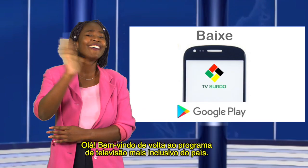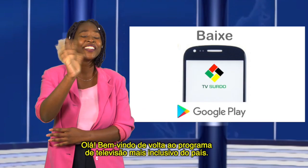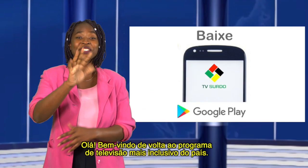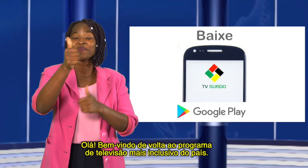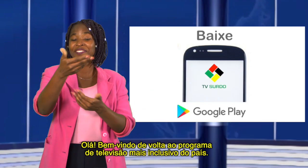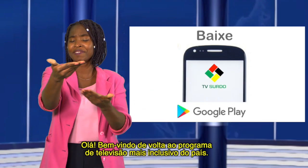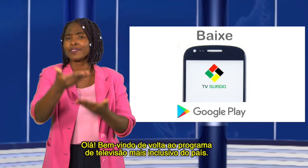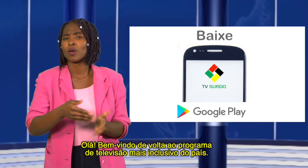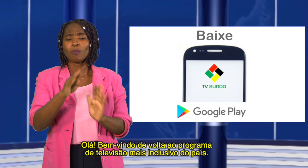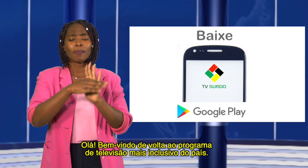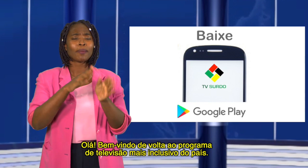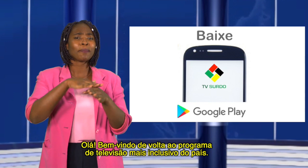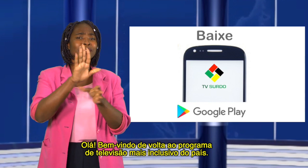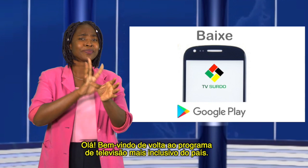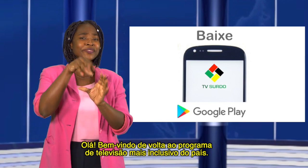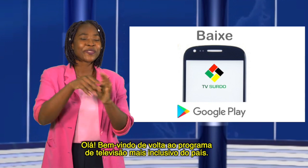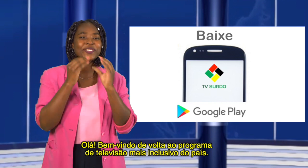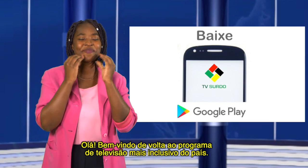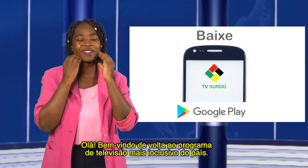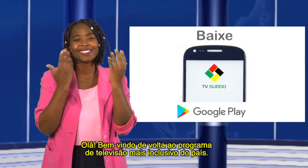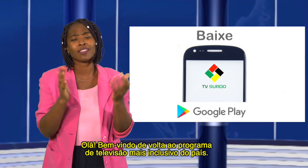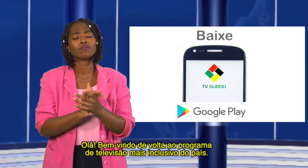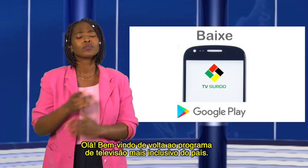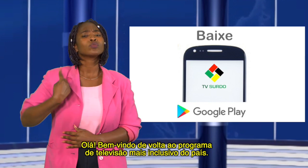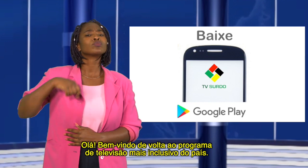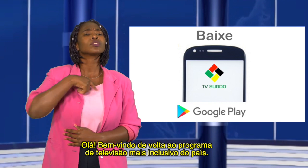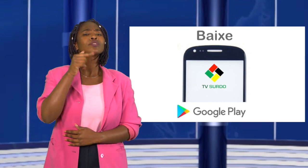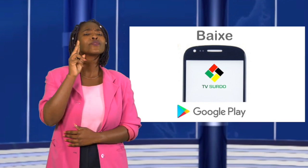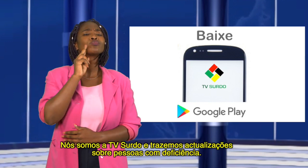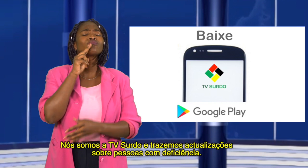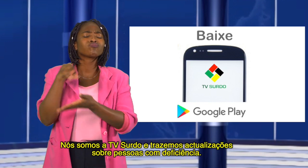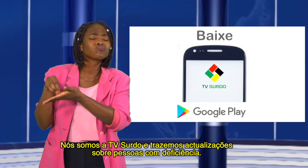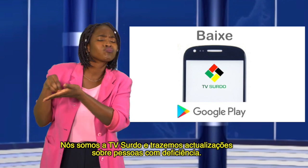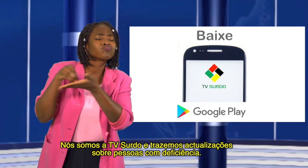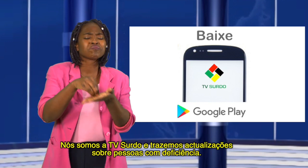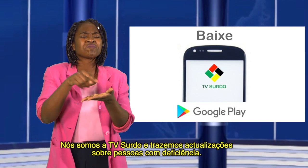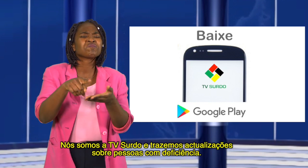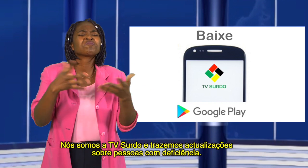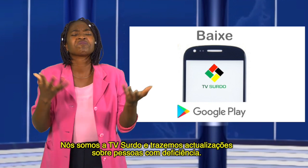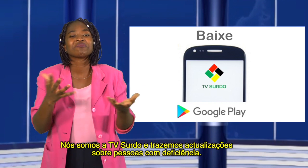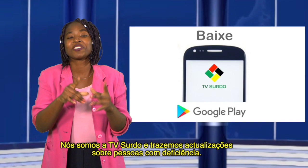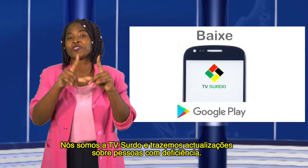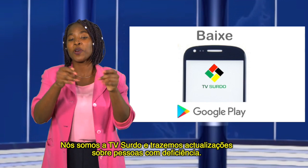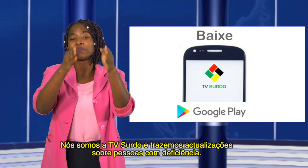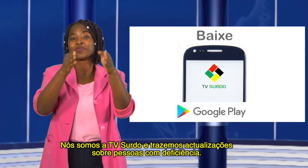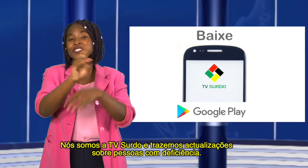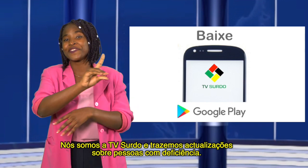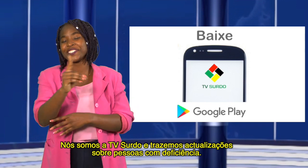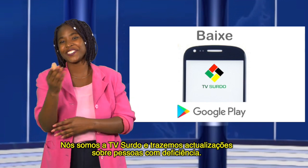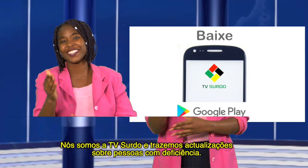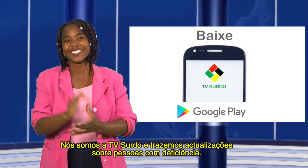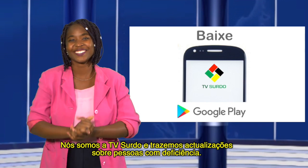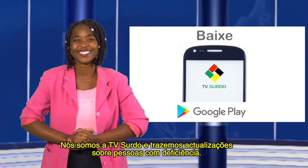Olá, bem-vindo de volta ao programa de televisão mais inclusivo do país. Nós somos a TV Surdo e